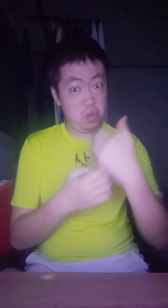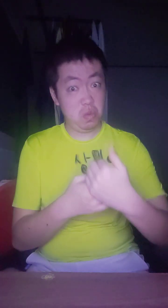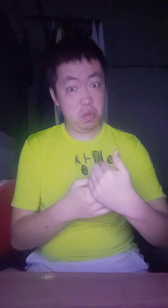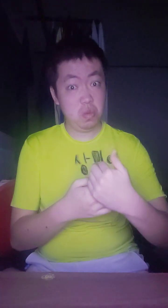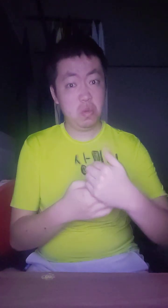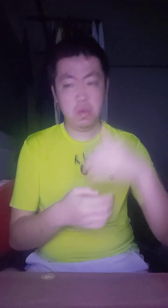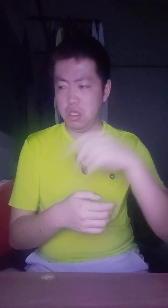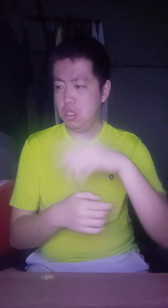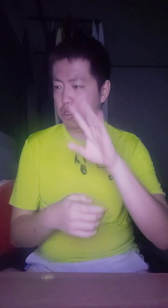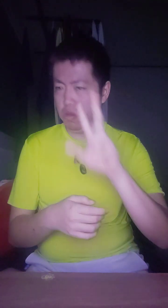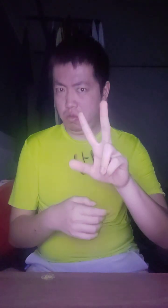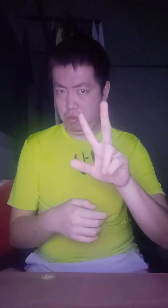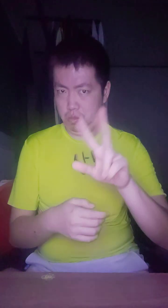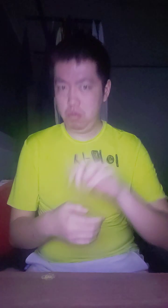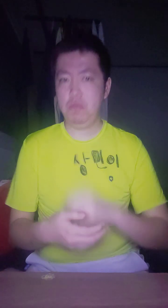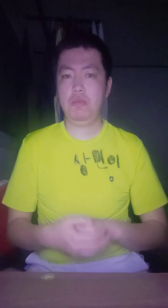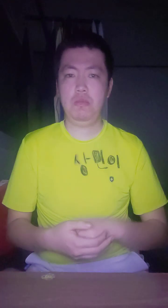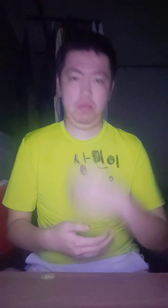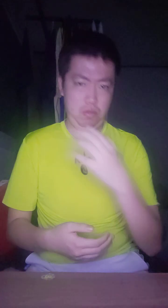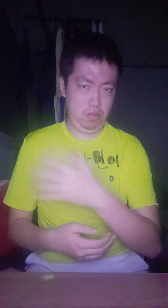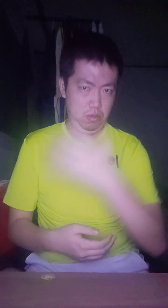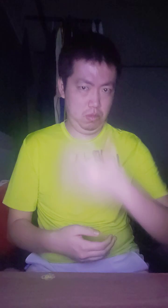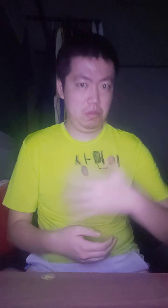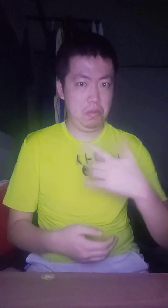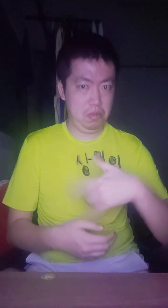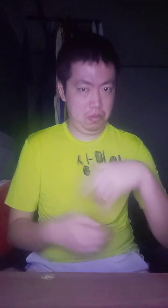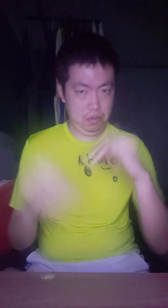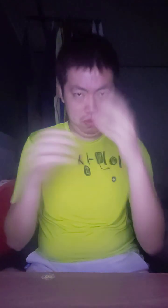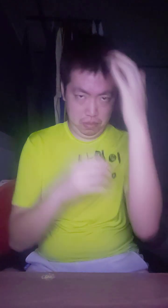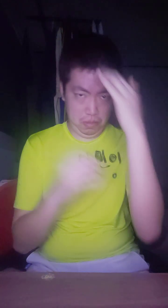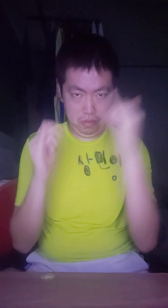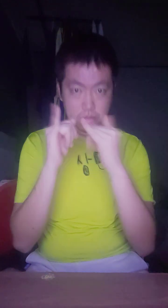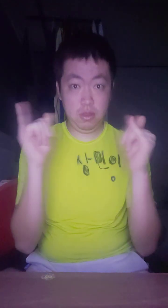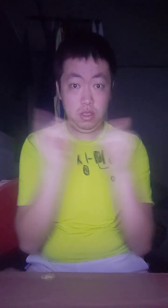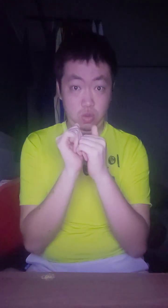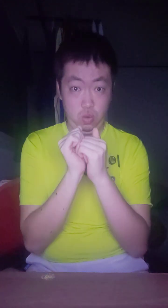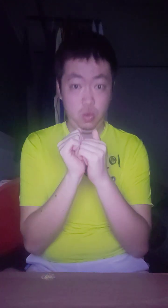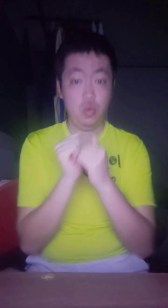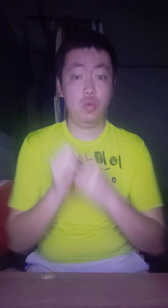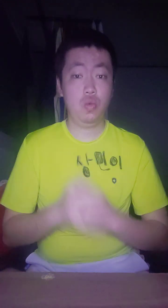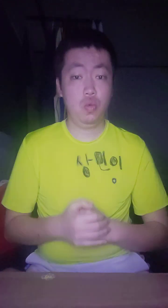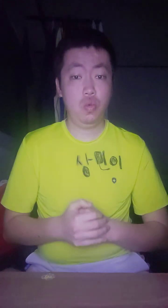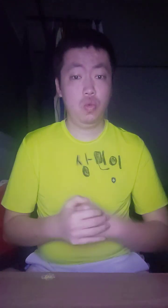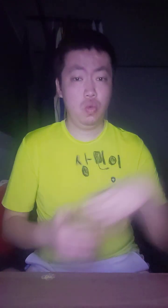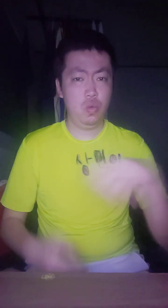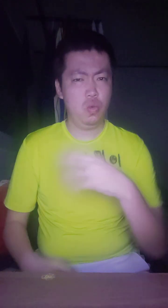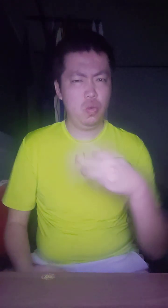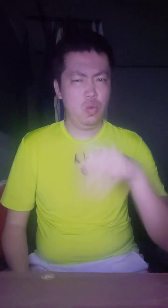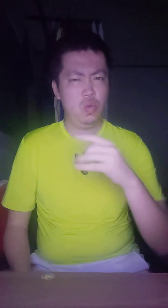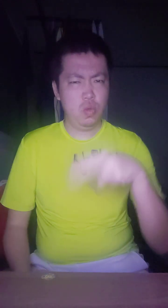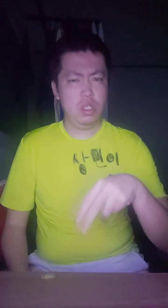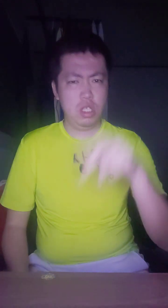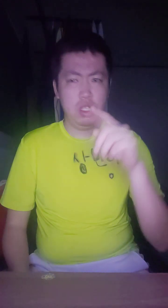지목된 지난 3월 경찰 수사가 진행되는 사실을 알고 있으면서도 결격 사유에 대한 충분한 논의